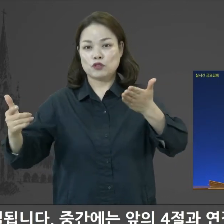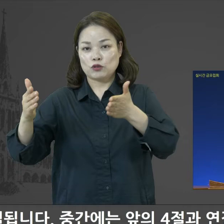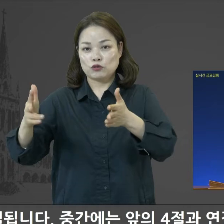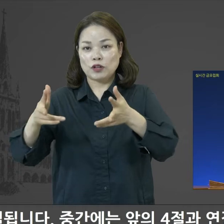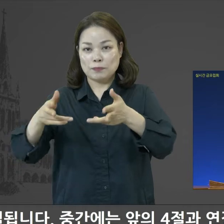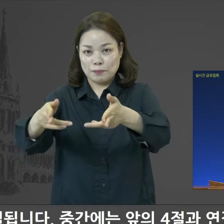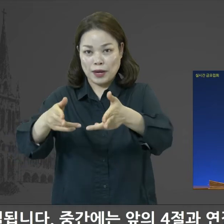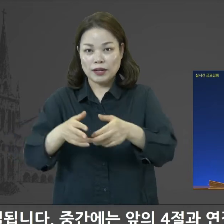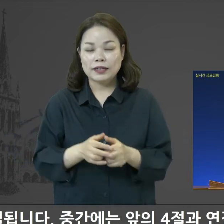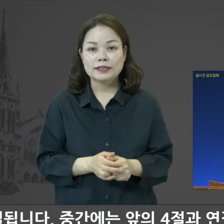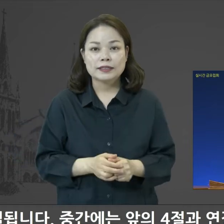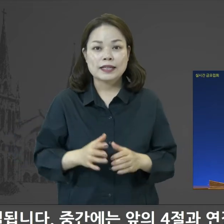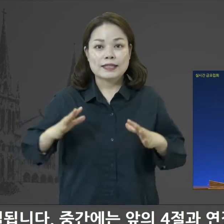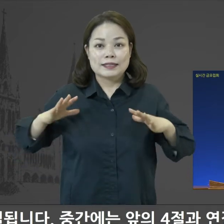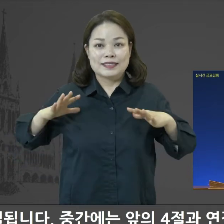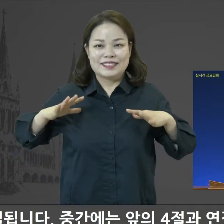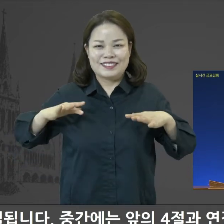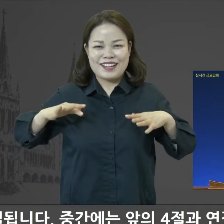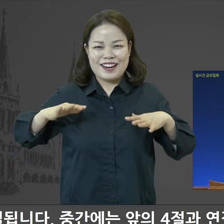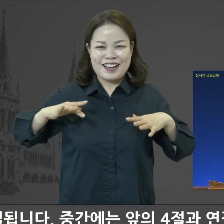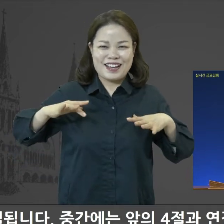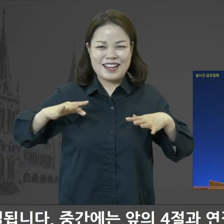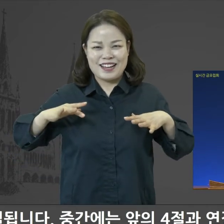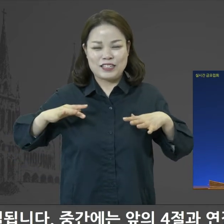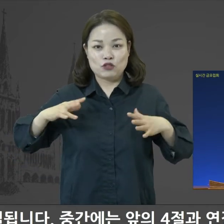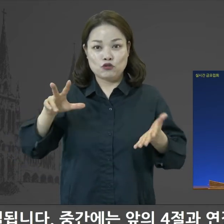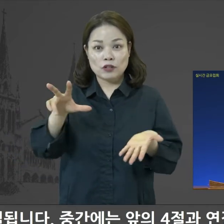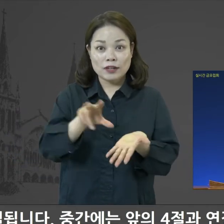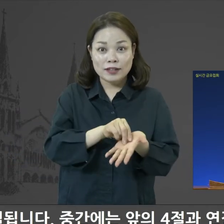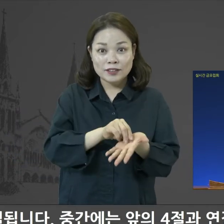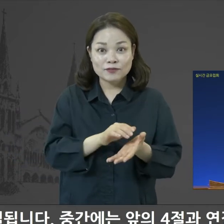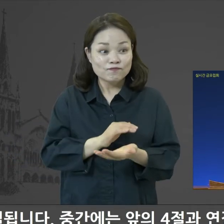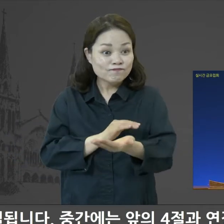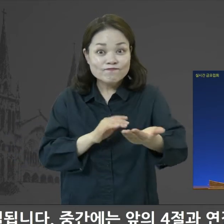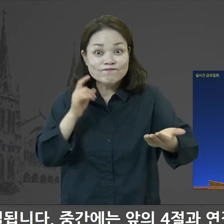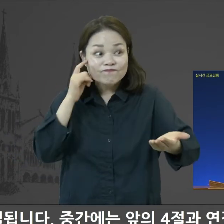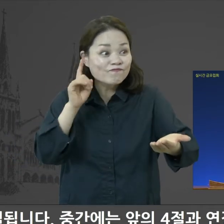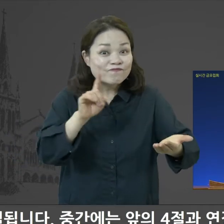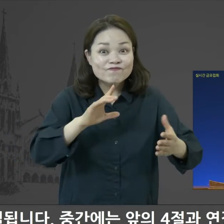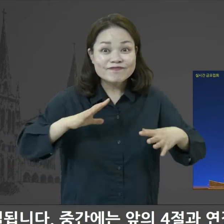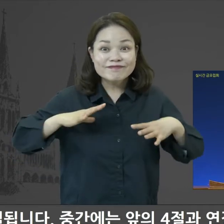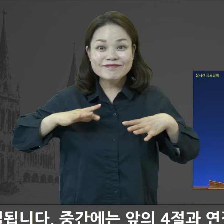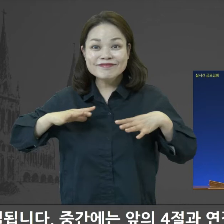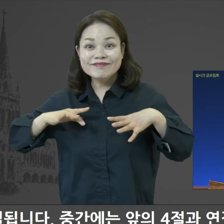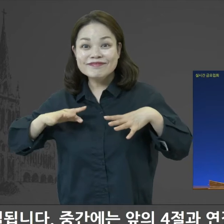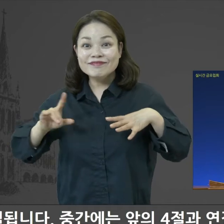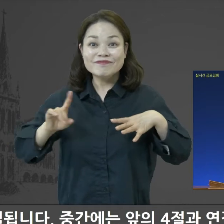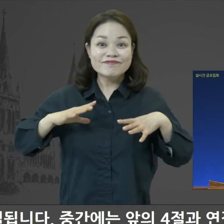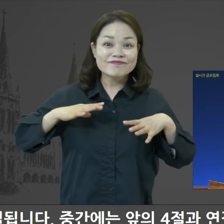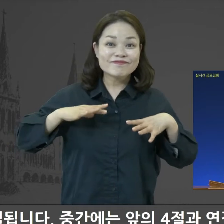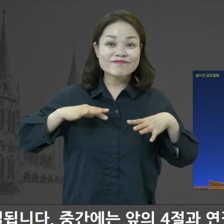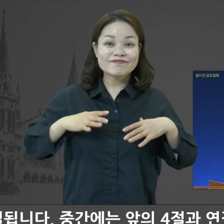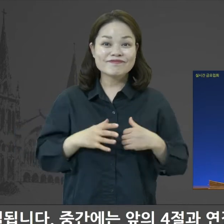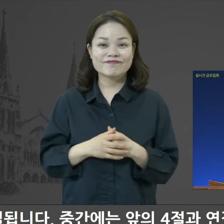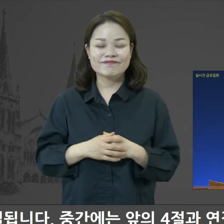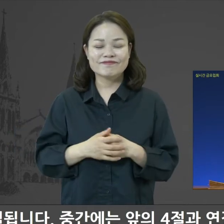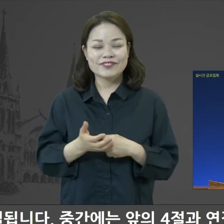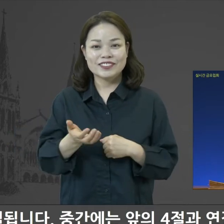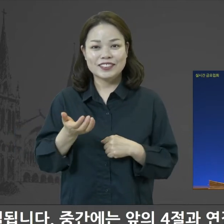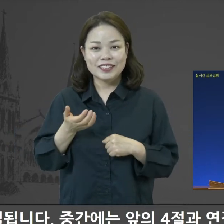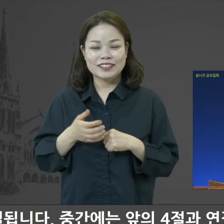자, 자랑이 주제입니다. 잠시 생각해 보십시다. 여러분은 뭘 자랑하십니까? 그러기